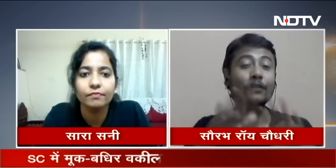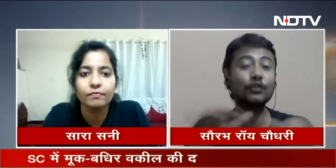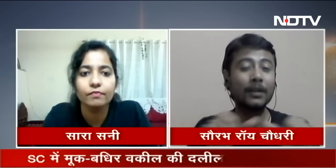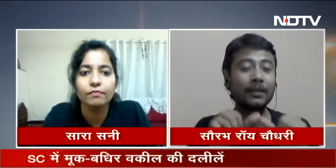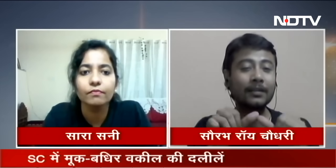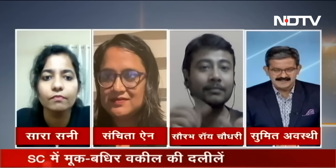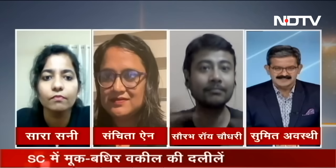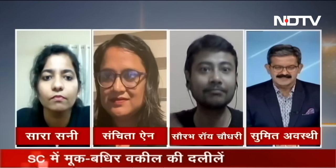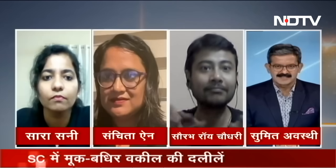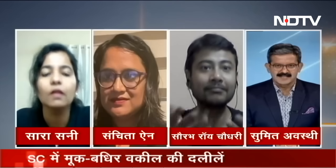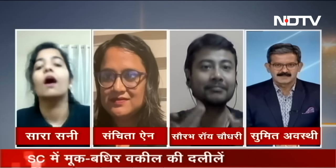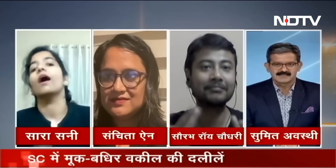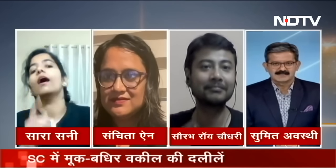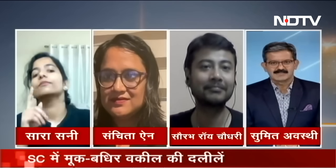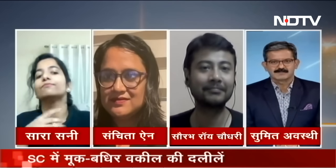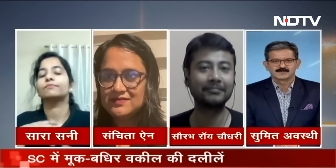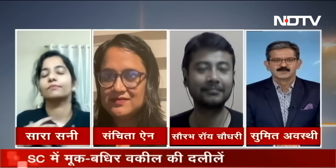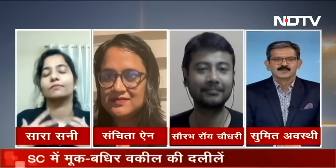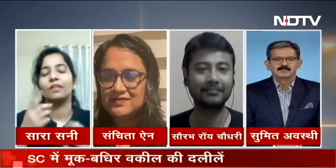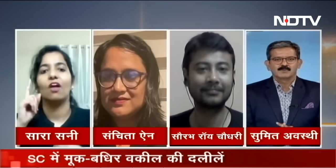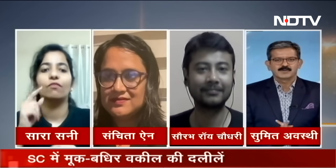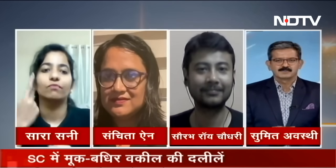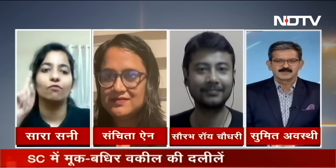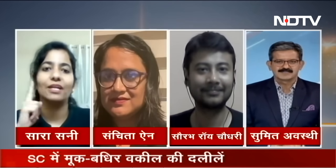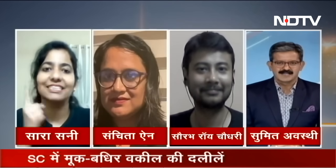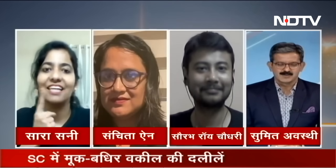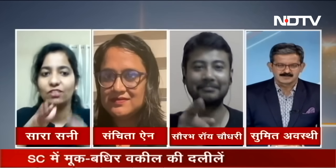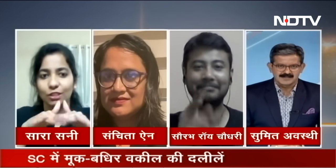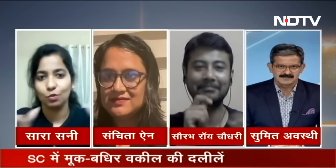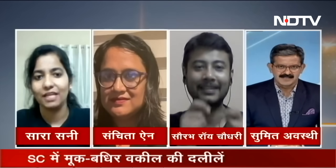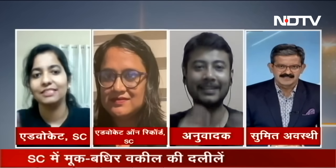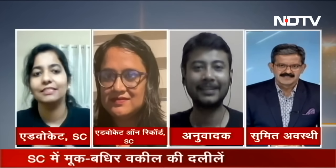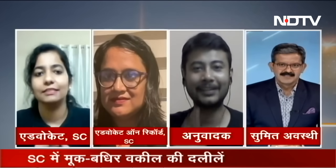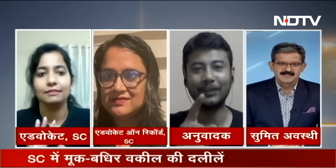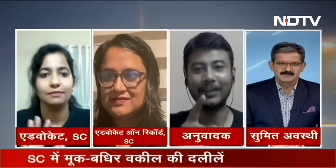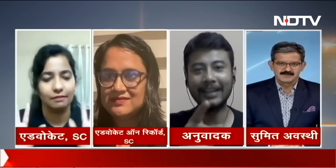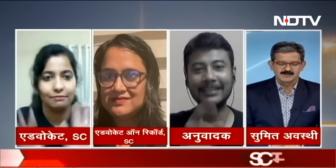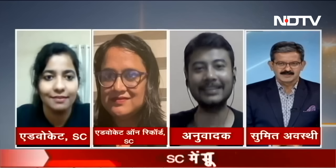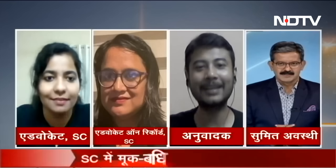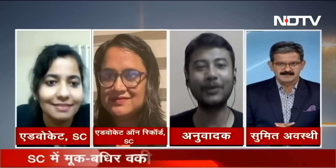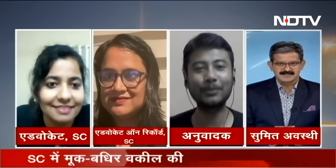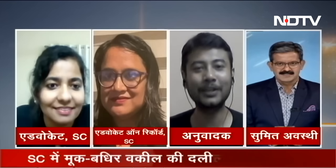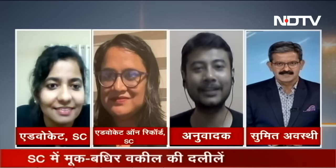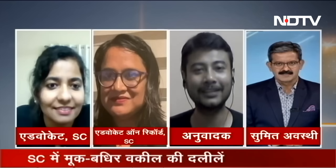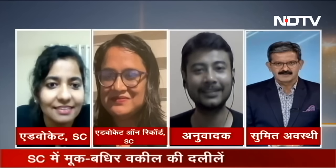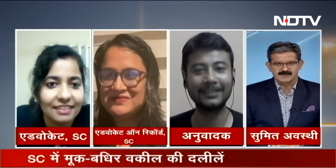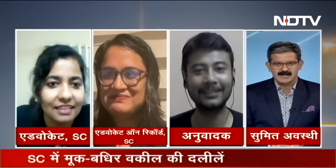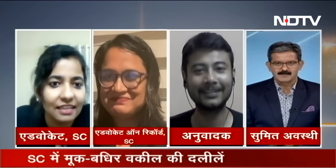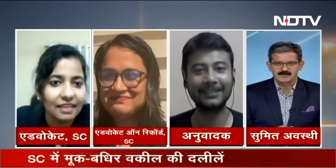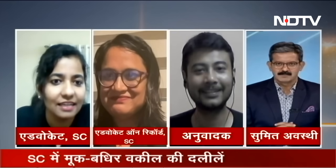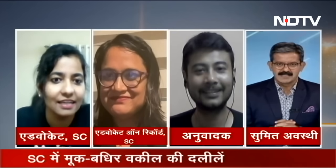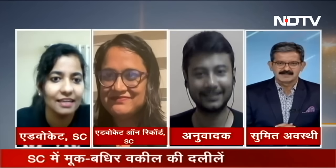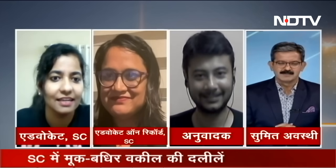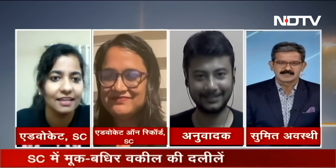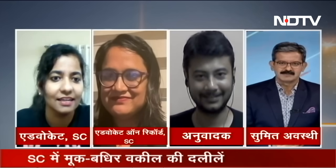बहुत अच्छी बात है सारा, हमारी तरफ से आपको बहुत बहुत सारी शुभकामनाएं, सॉरी, वी एक विश यू चीज ऑल द आपने और पूछा बेस्ट। था। और आप